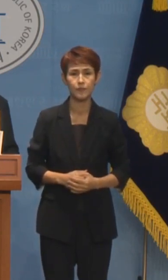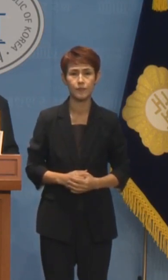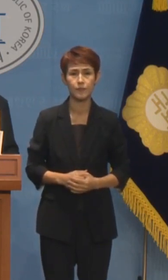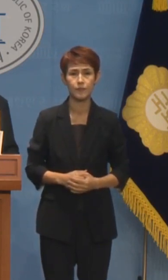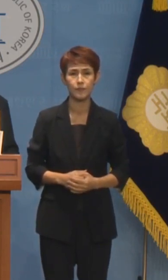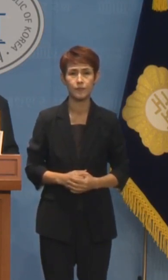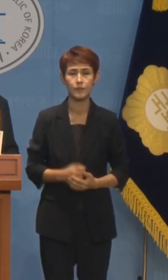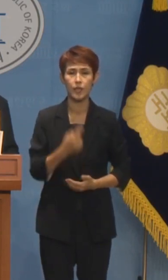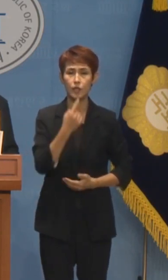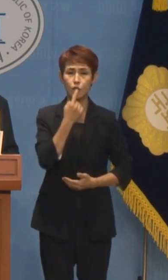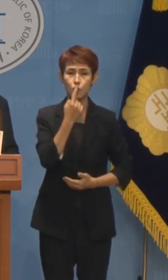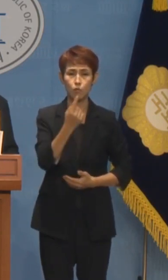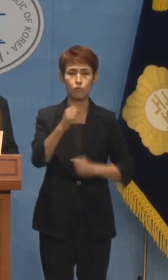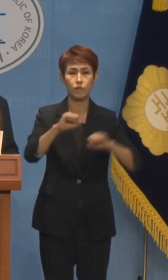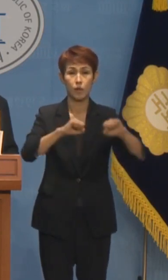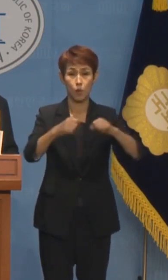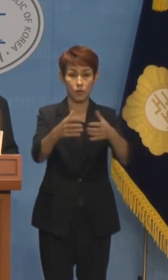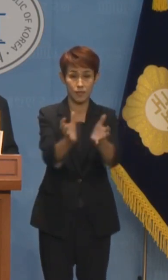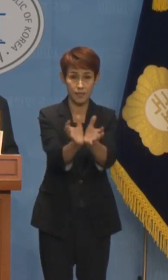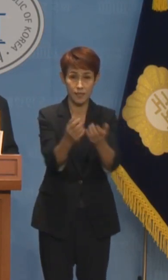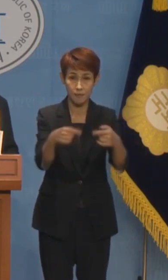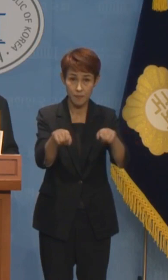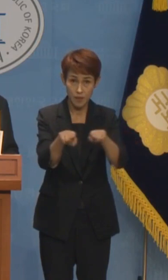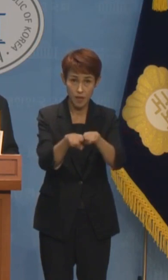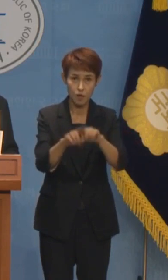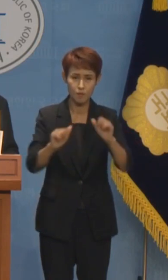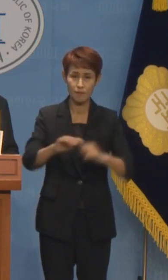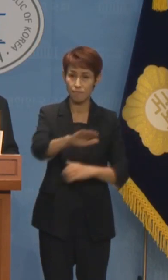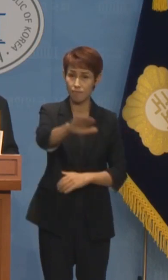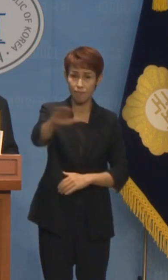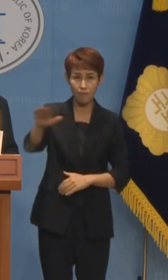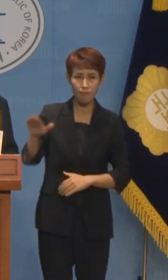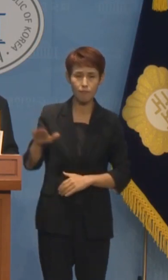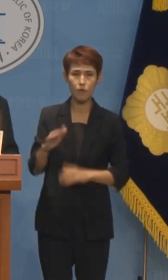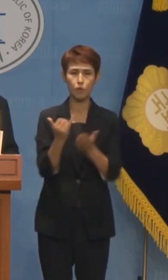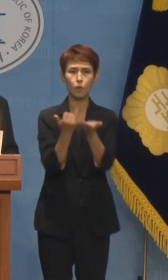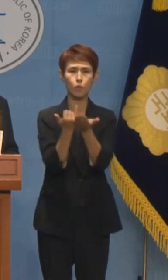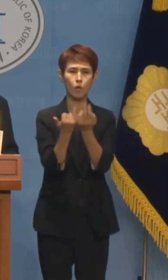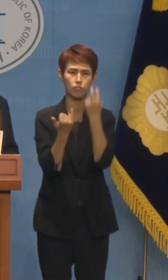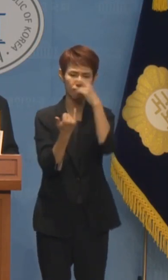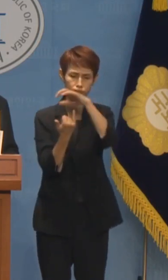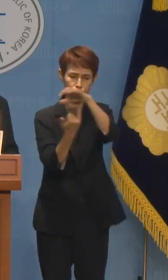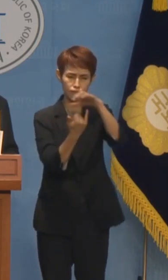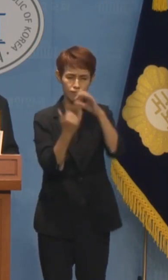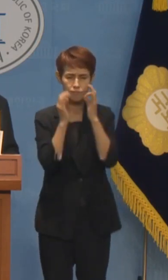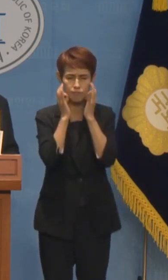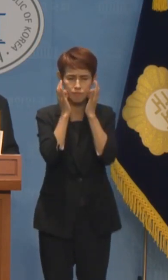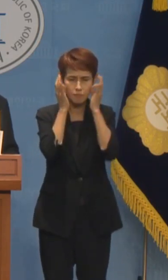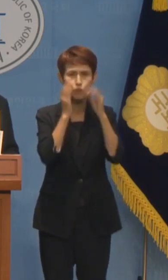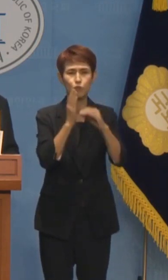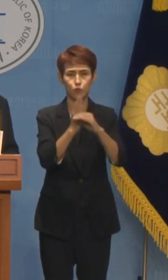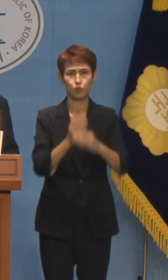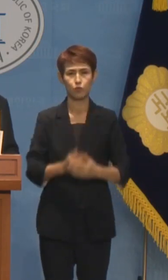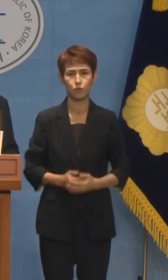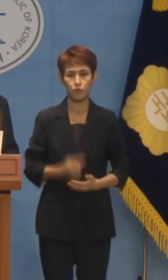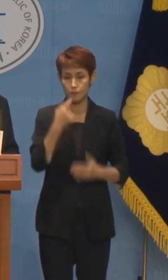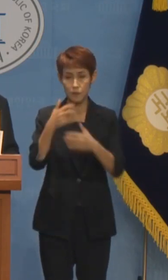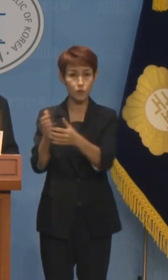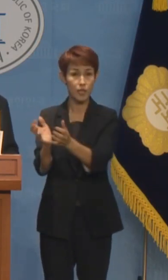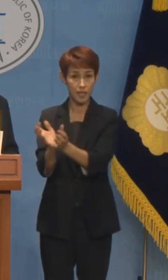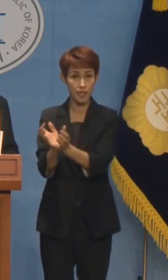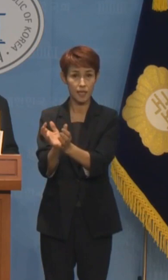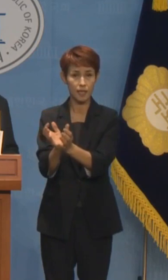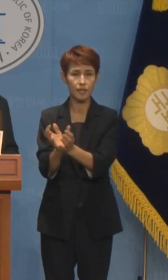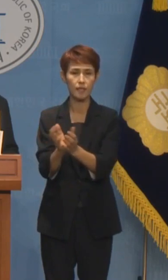촛불행동 함께하는 많은 국민들이이 독도를 지키기 위해서 애쓰고 있습니다 더불어민주당이